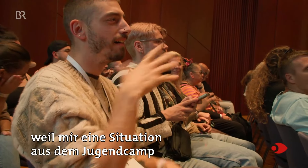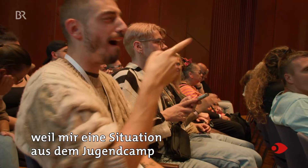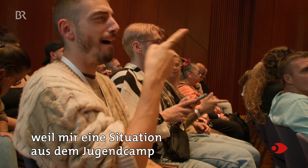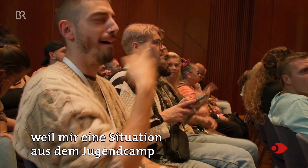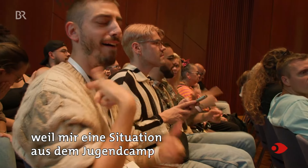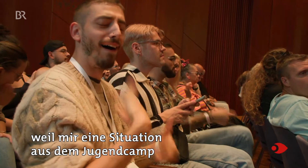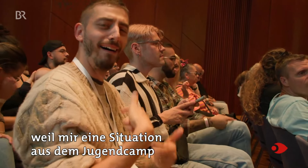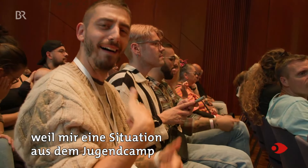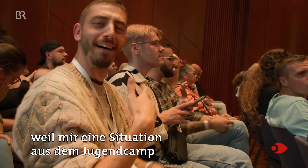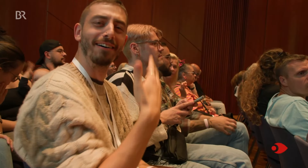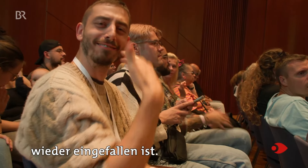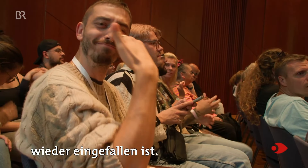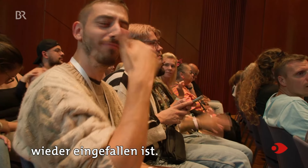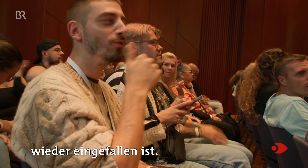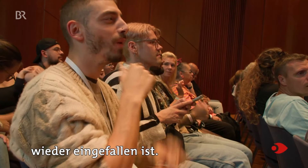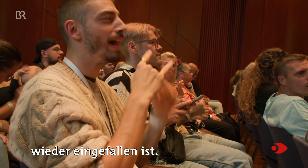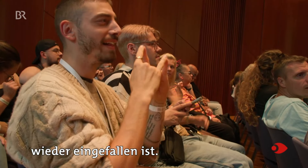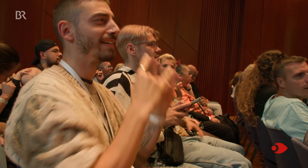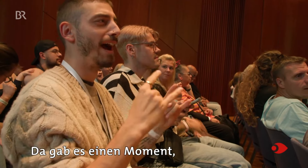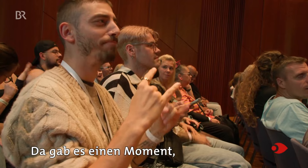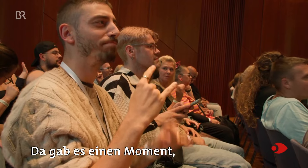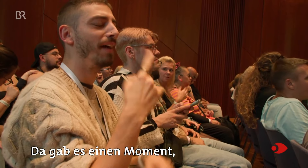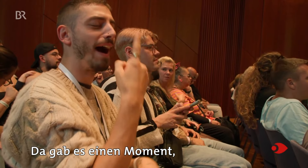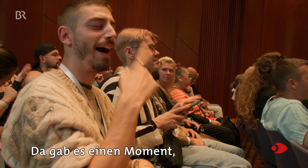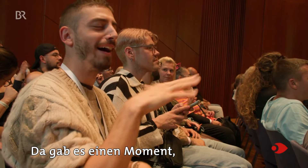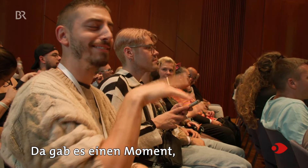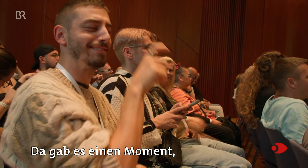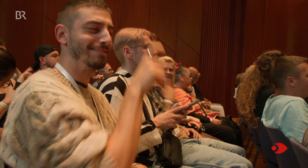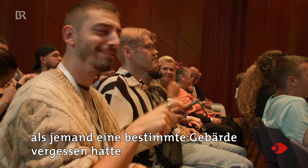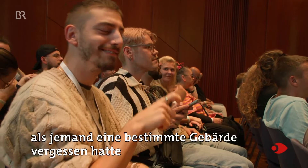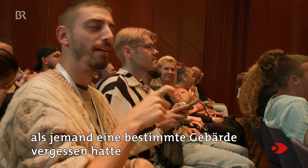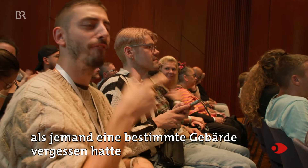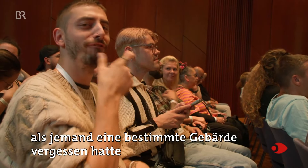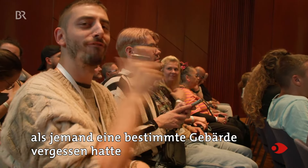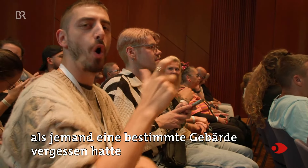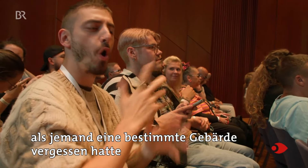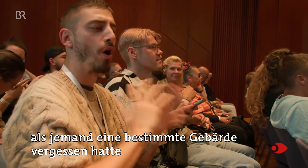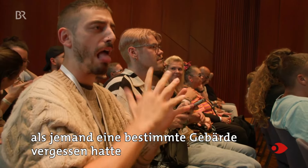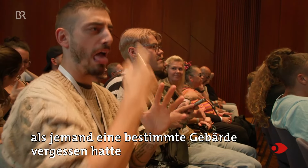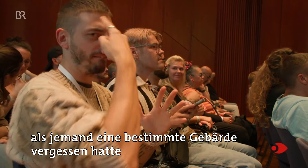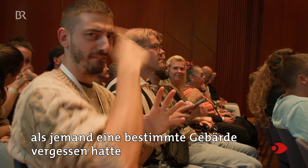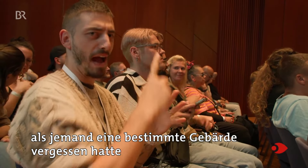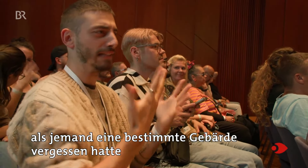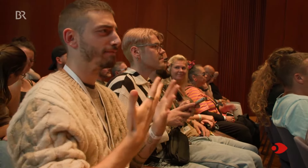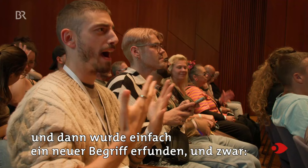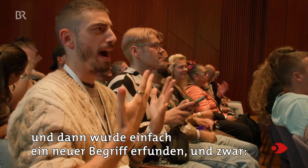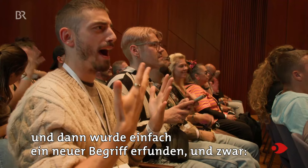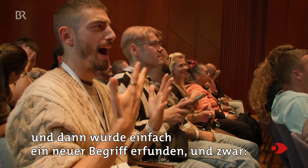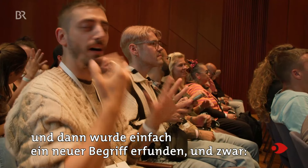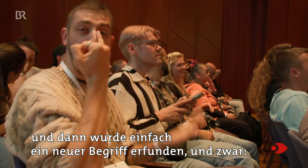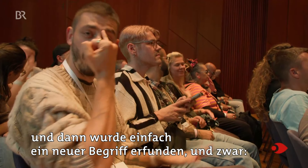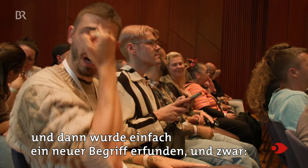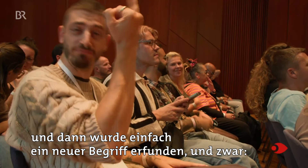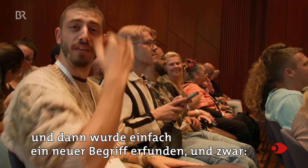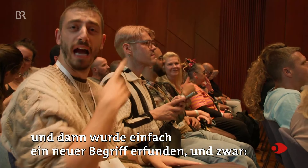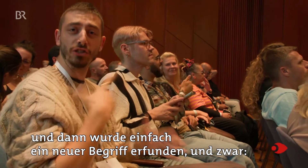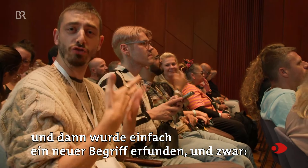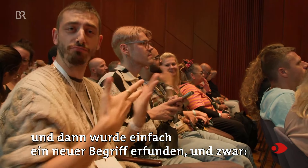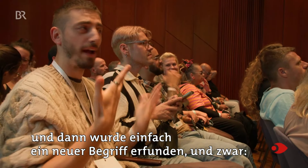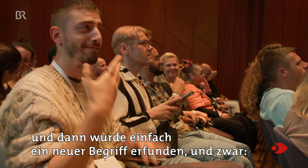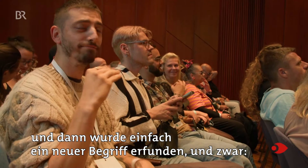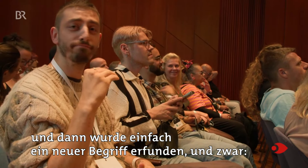eine Situation aus dem Jugendcamp wieder eingefallen ist. Da gab es einen Moment, als jemand eine bestimmte Gebärde vergessen hatte und dann wurde einfach ein